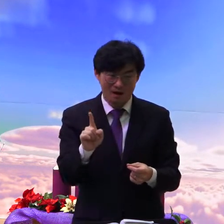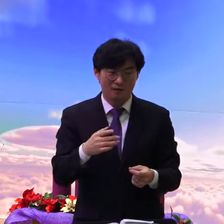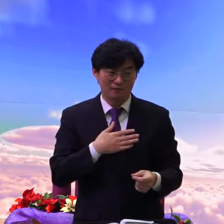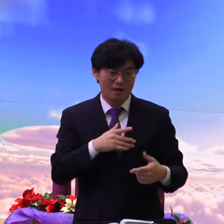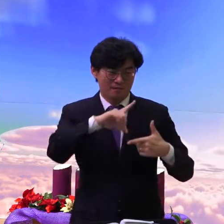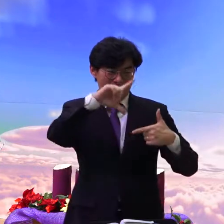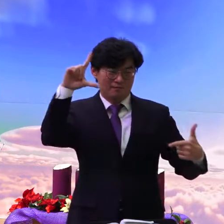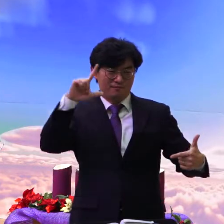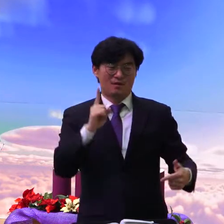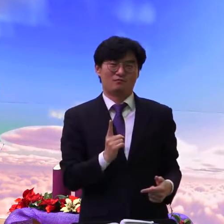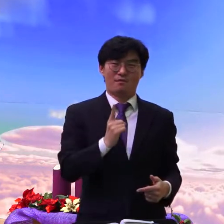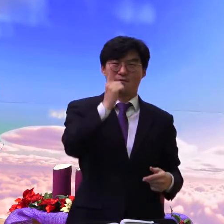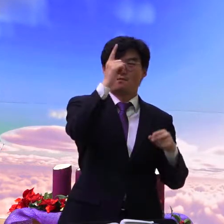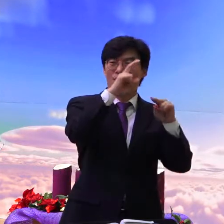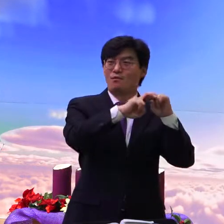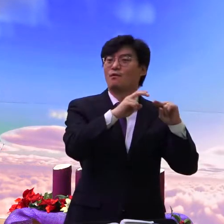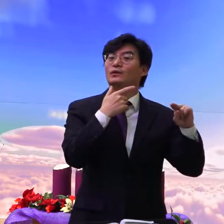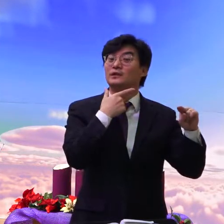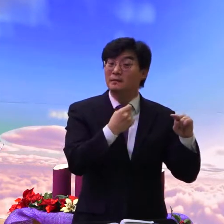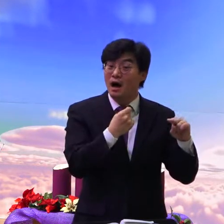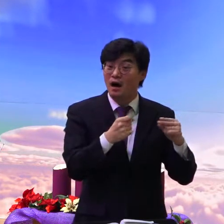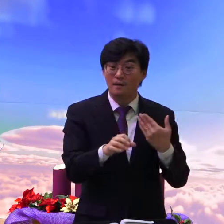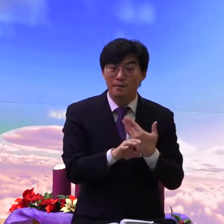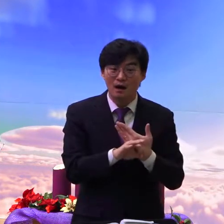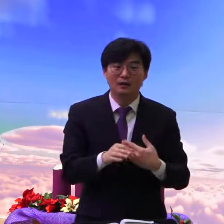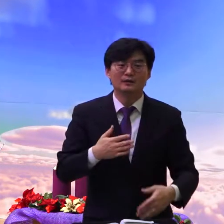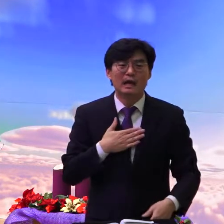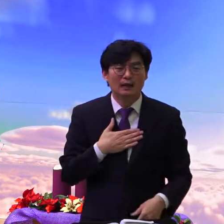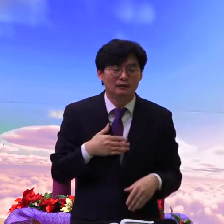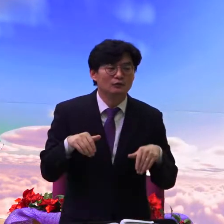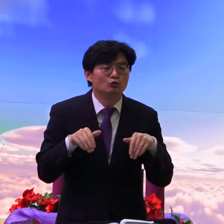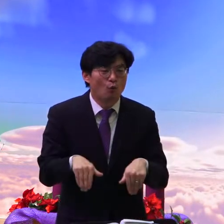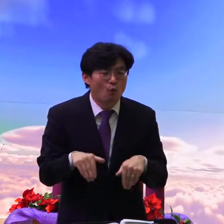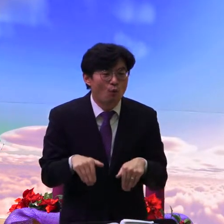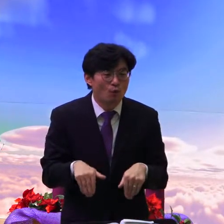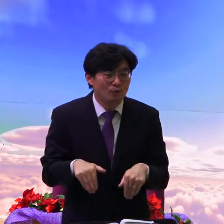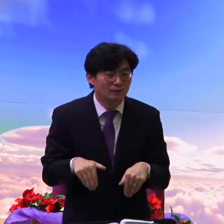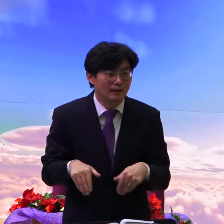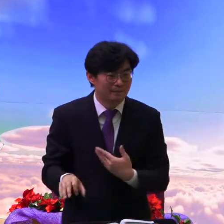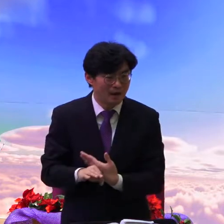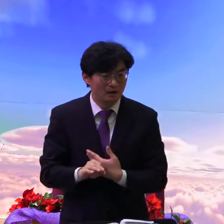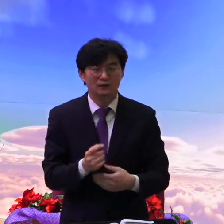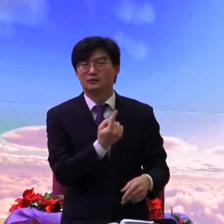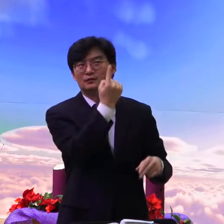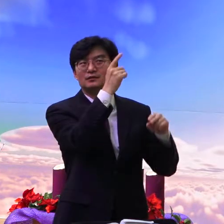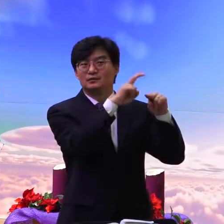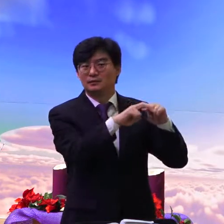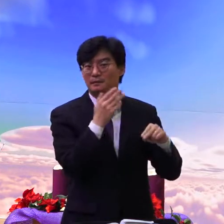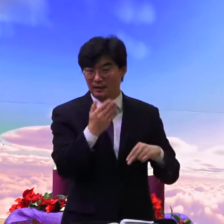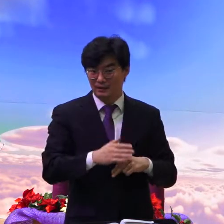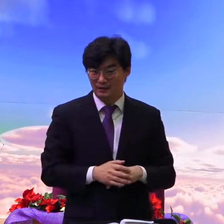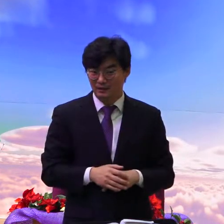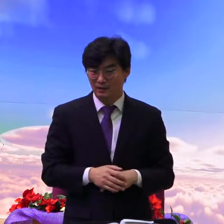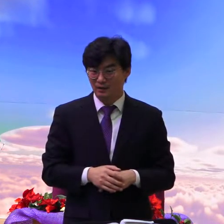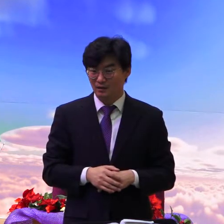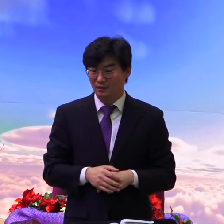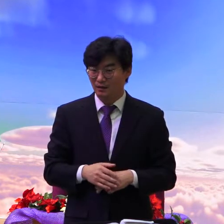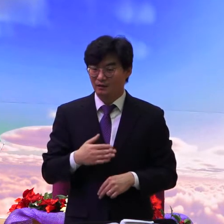싶으냐? 그러면 디아코노스가 되라. 섬기는 사람이 되라. 낮은 자리에 가서 남을 섬겨라 하는 것입니다.